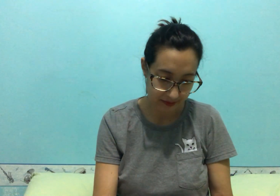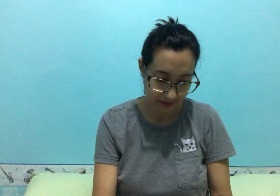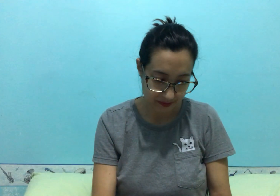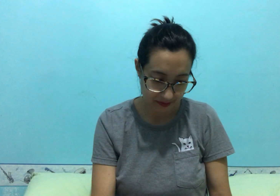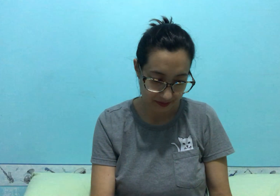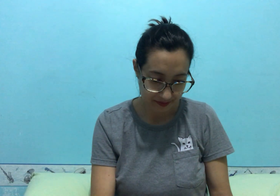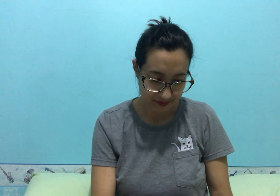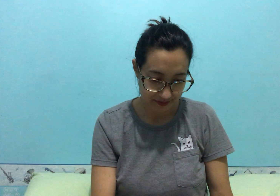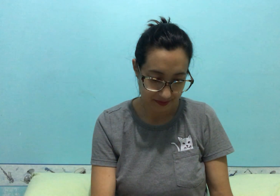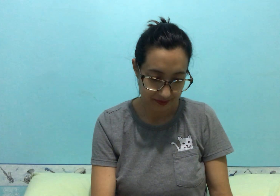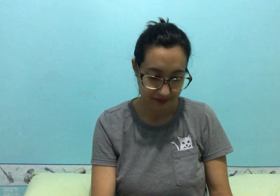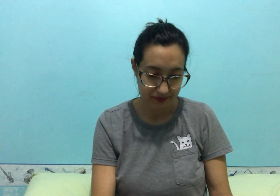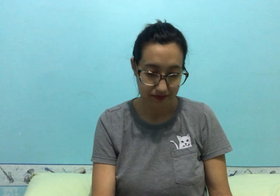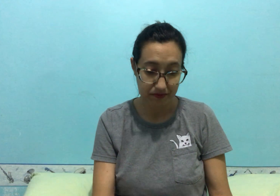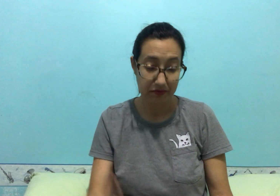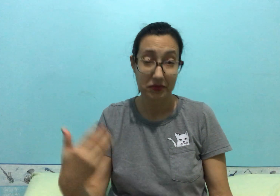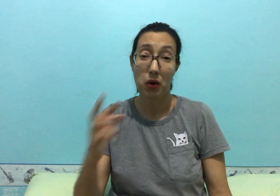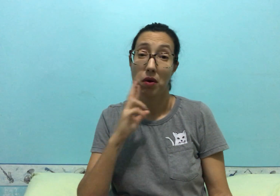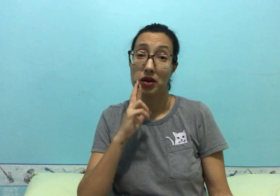1. Né? Então, vai ficar